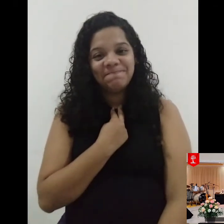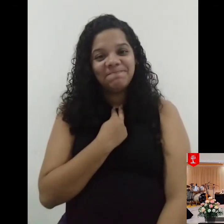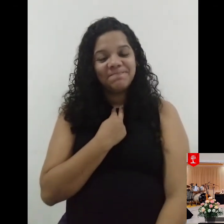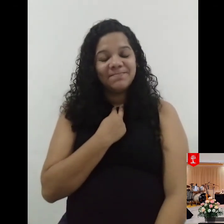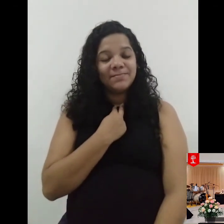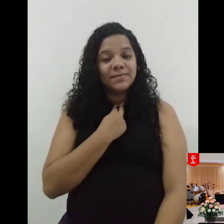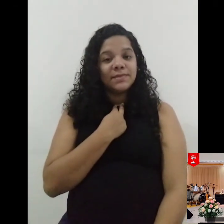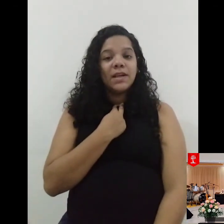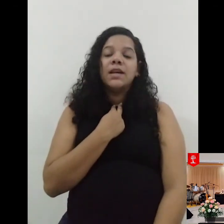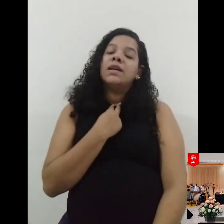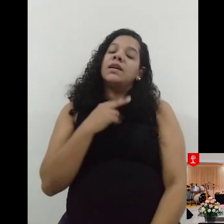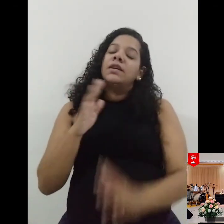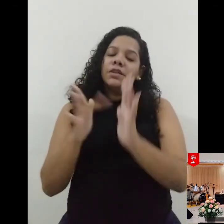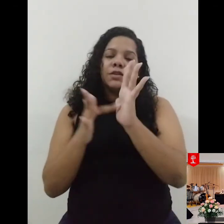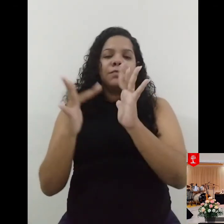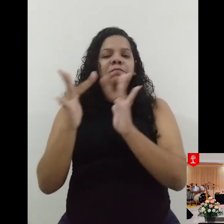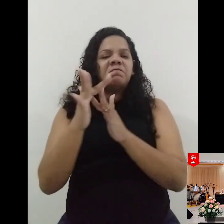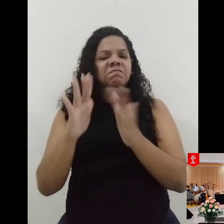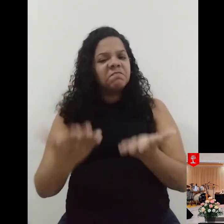reconhecendo a sua condição de pecador,